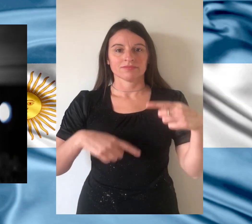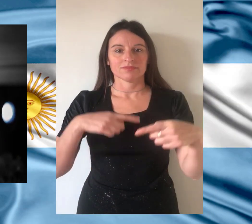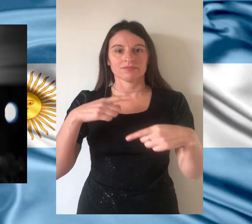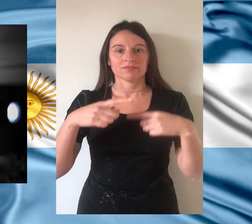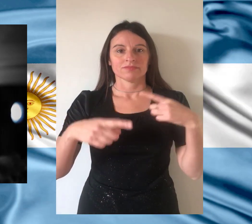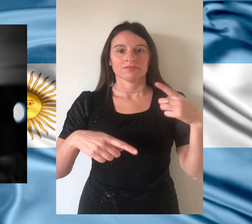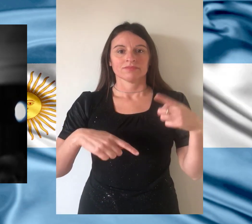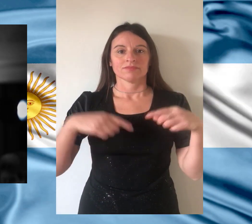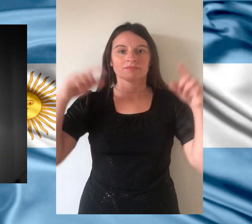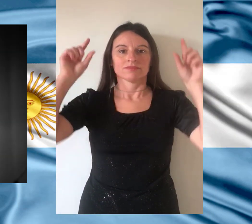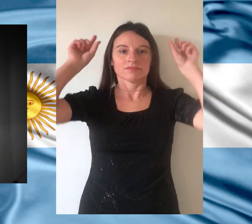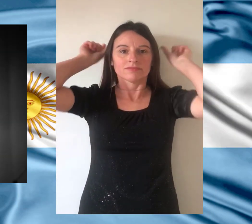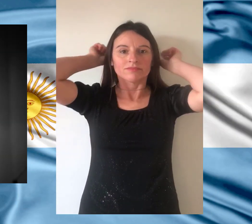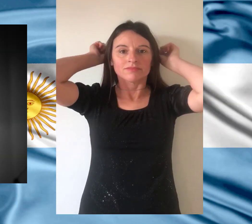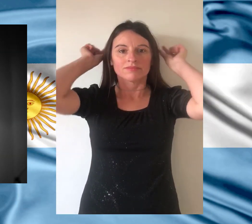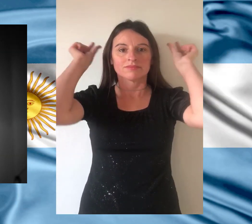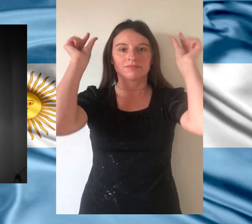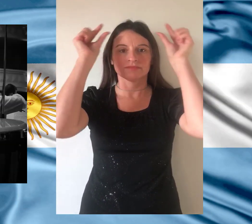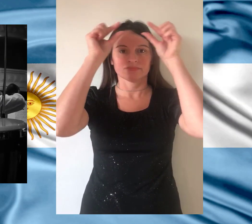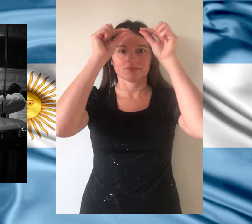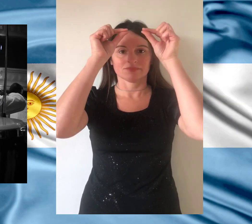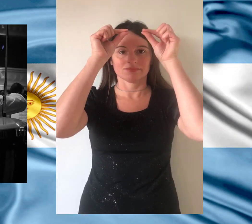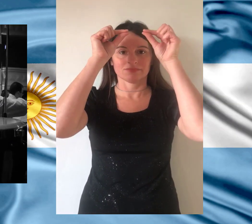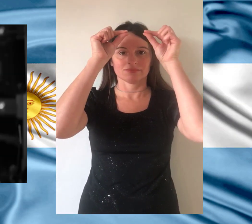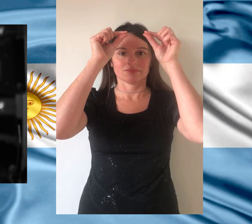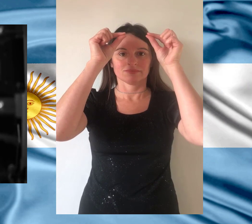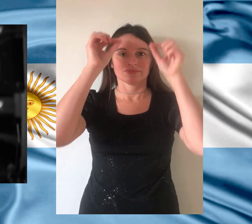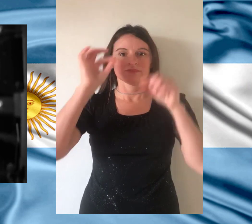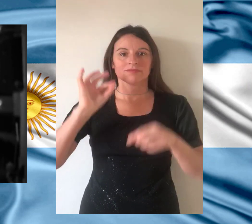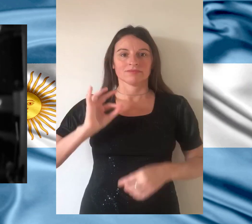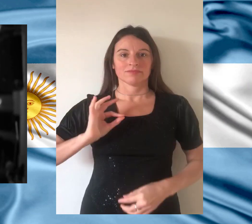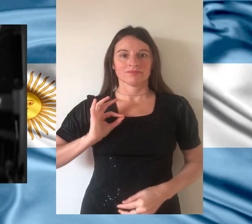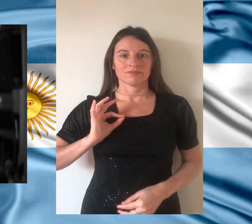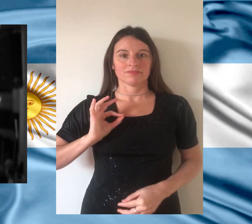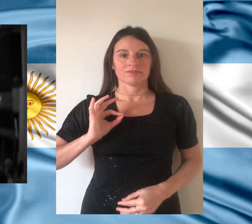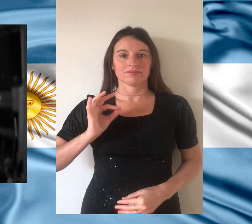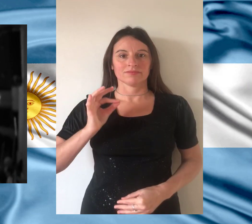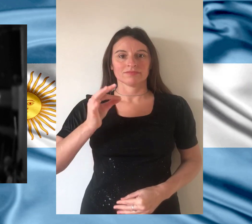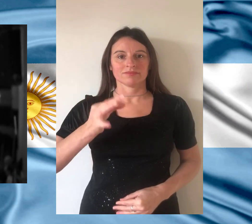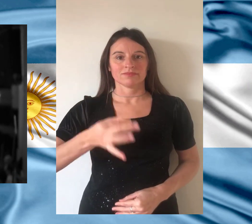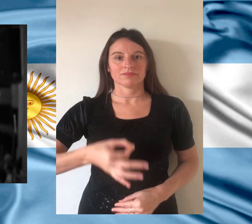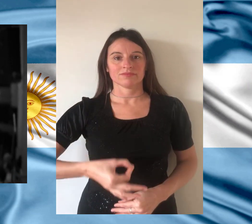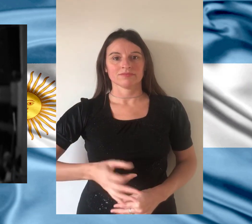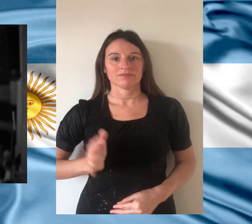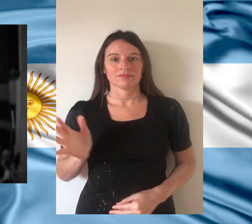Sean eternos los laureles que supimos